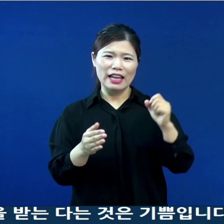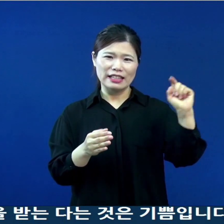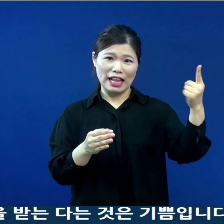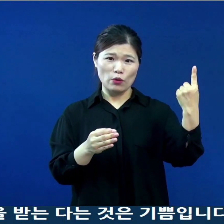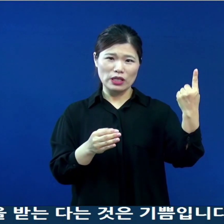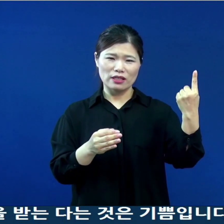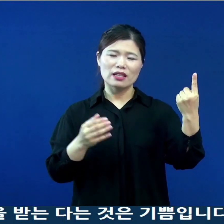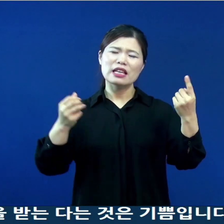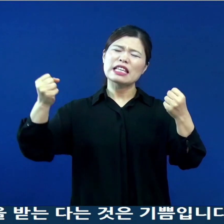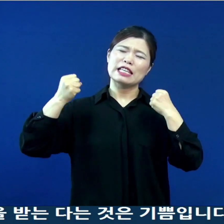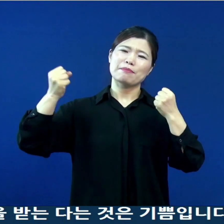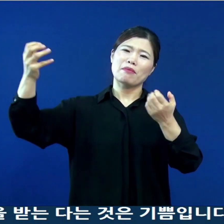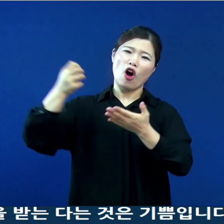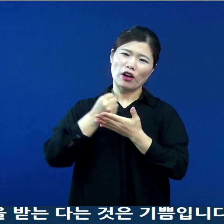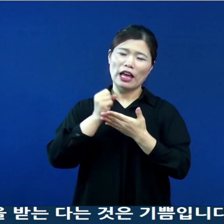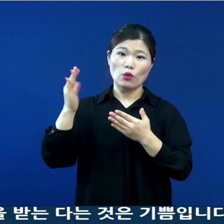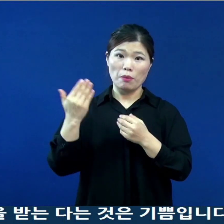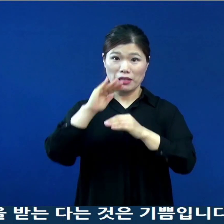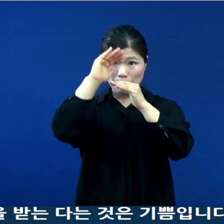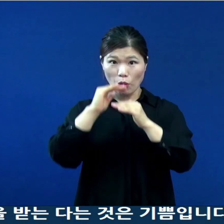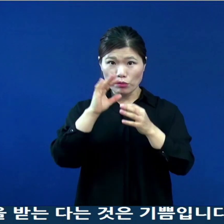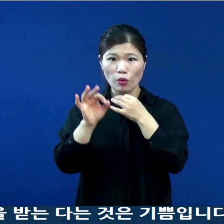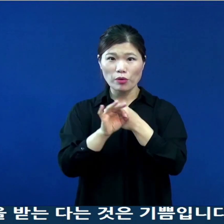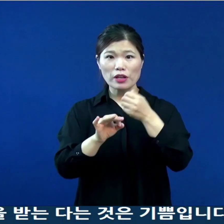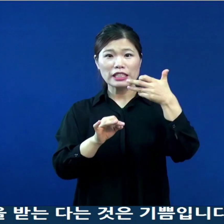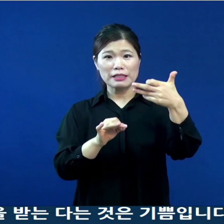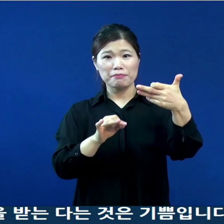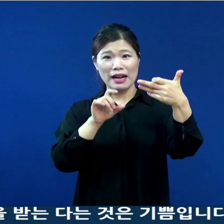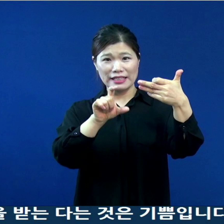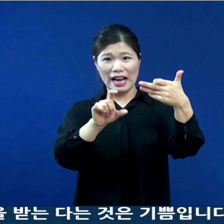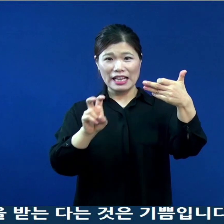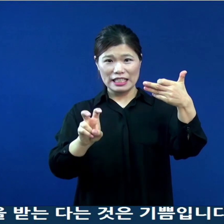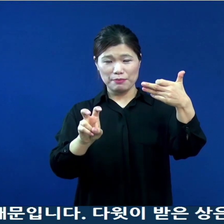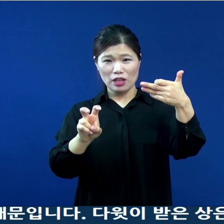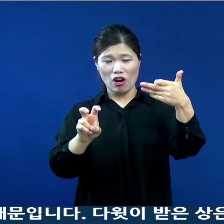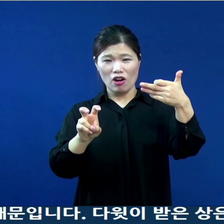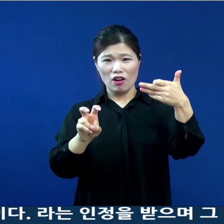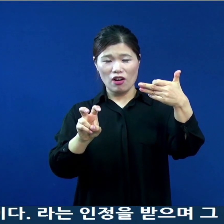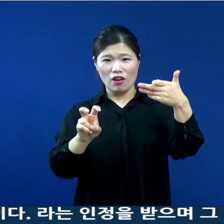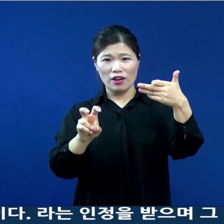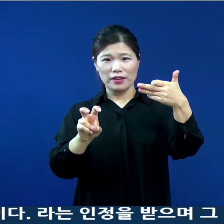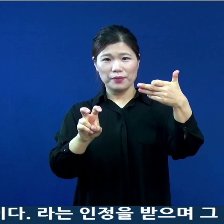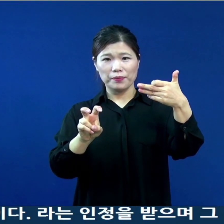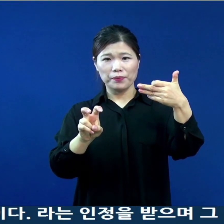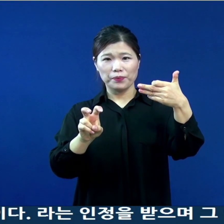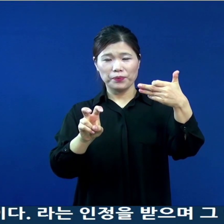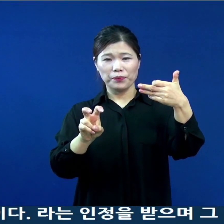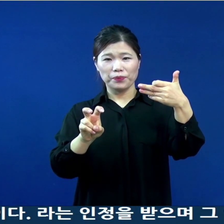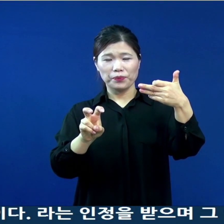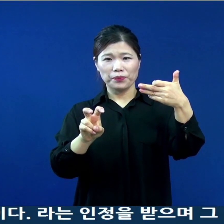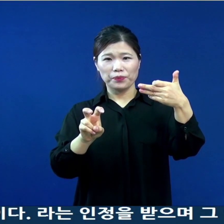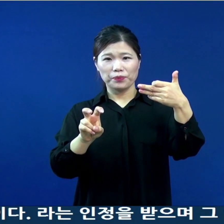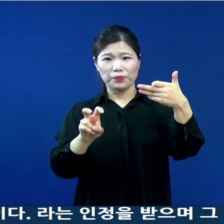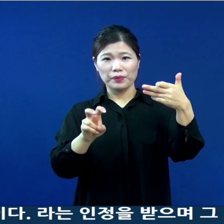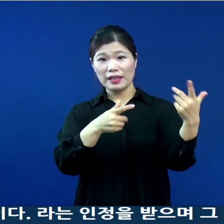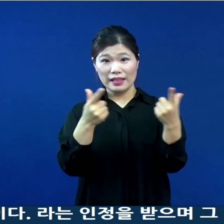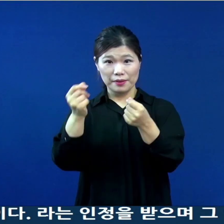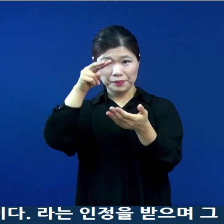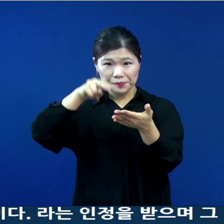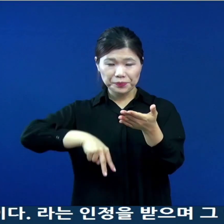힘을 얻었던 거죠. 본문 보면 확인합니다. 20절 보시기 바랍니다. 20절. 20절